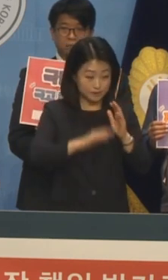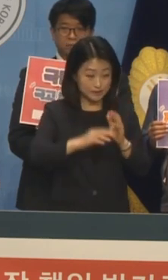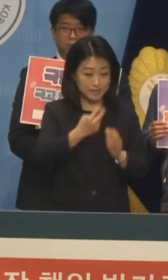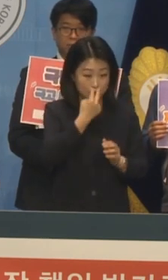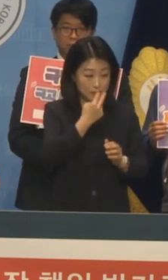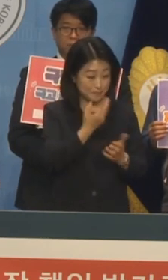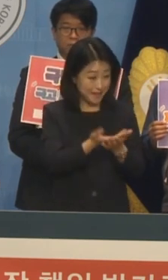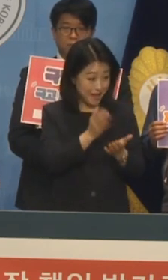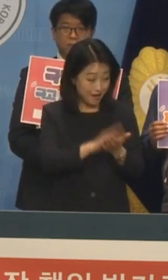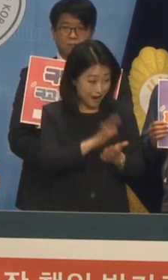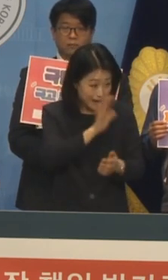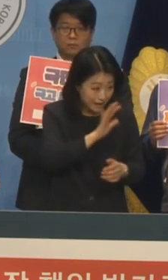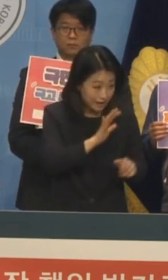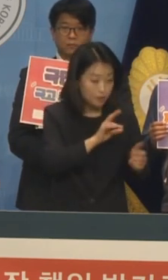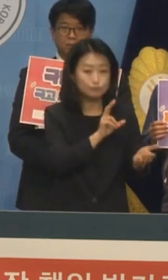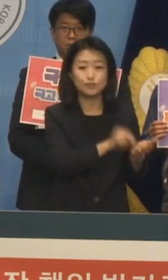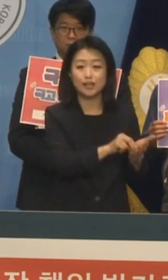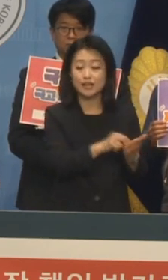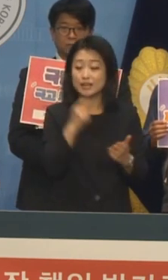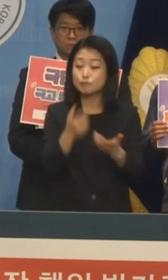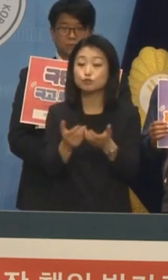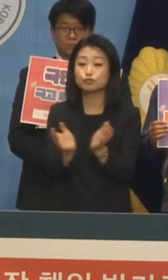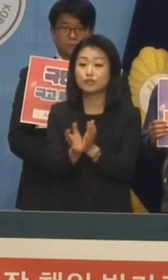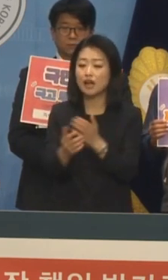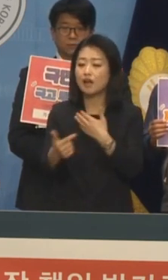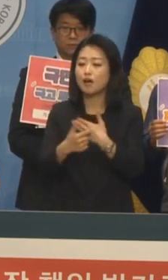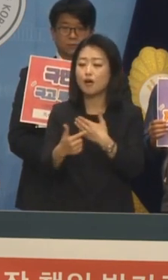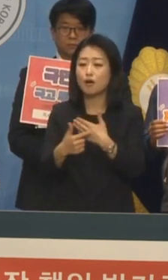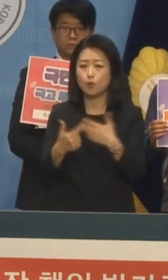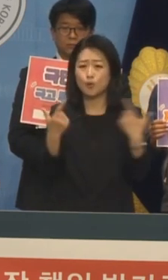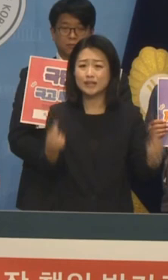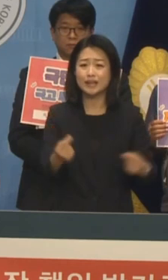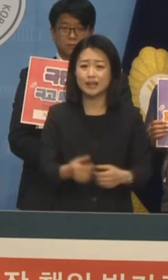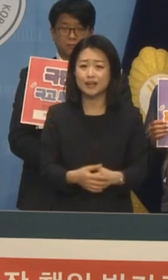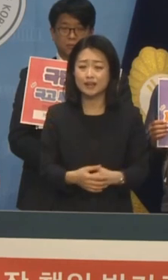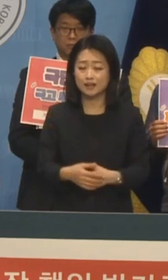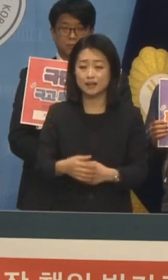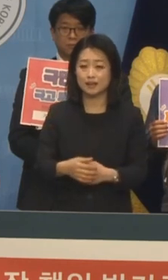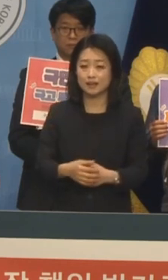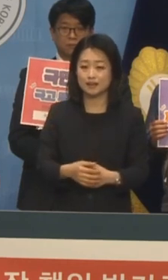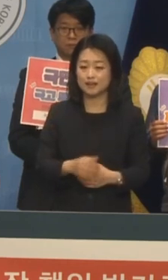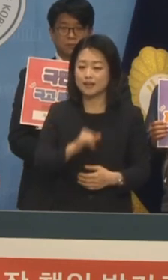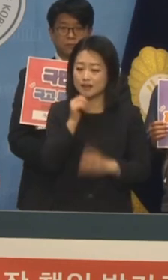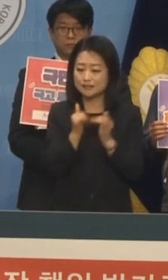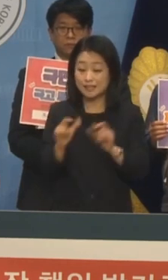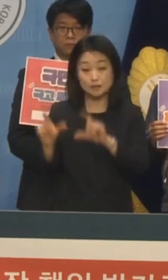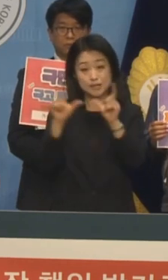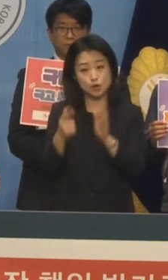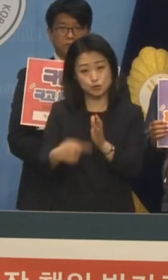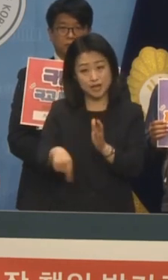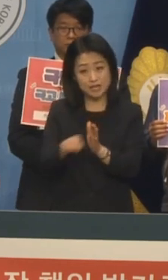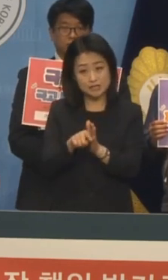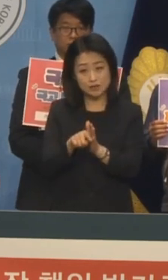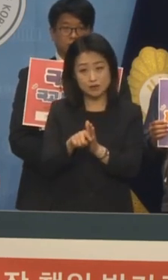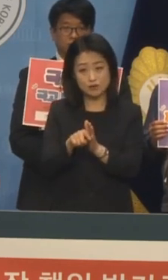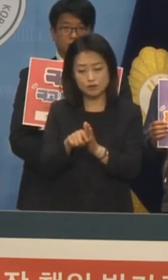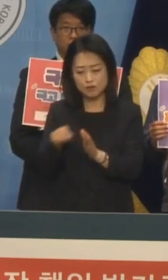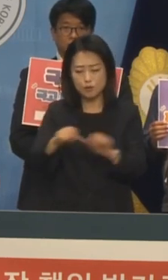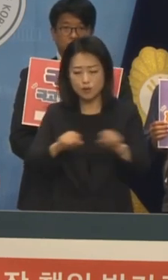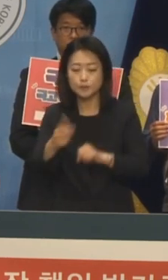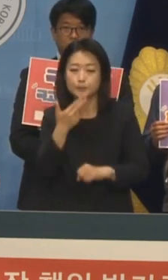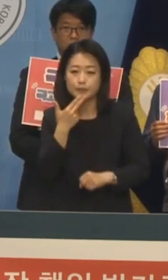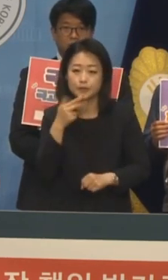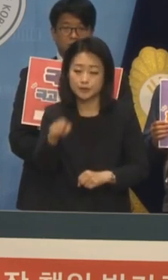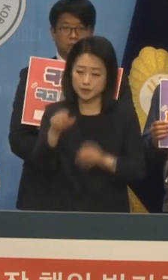있습니다. 민주당도 마찬가지입니다. 신용은 하면서도 중산층과 서민의 삶을 위해서 제대로 기여하지 않고